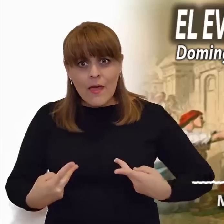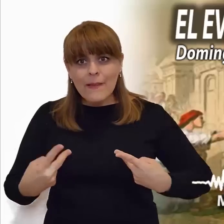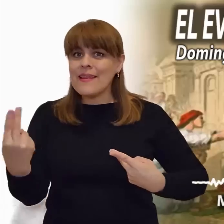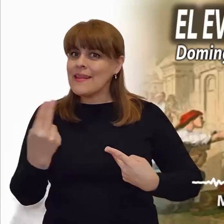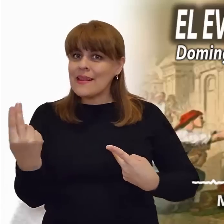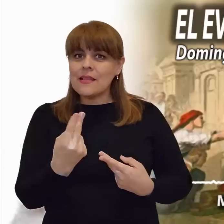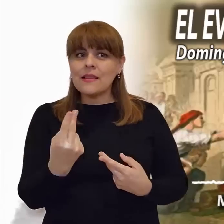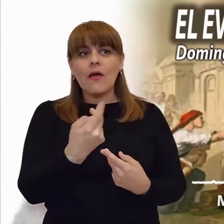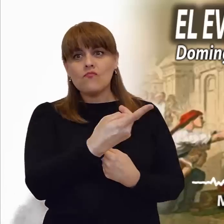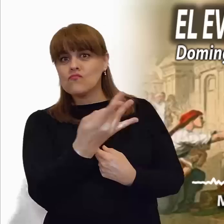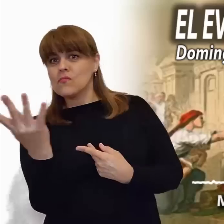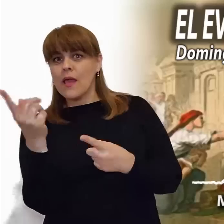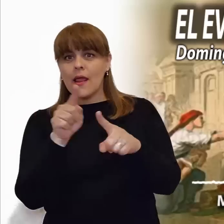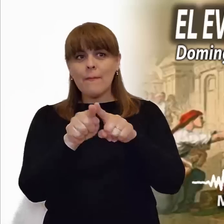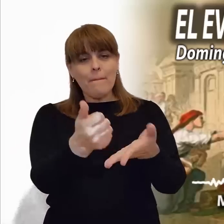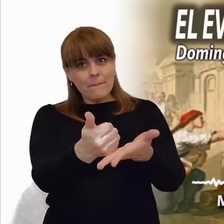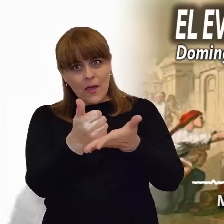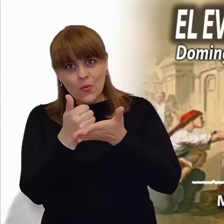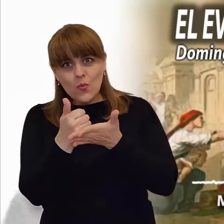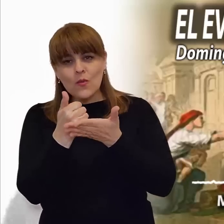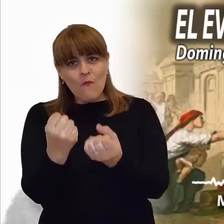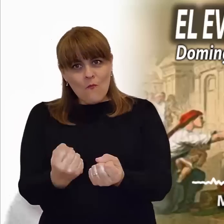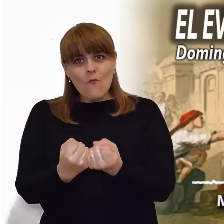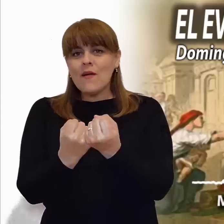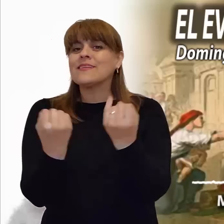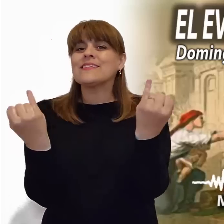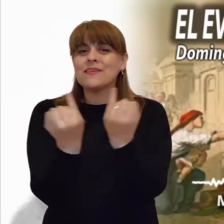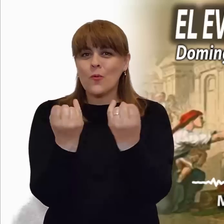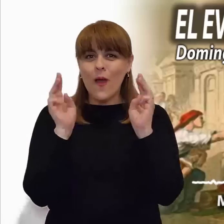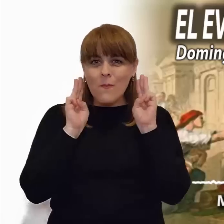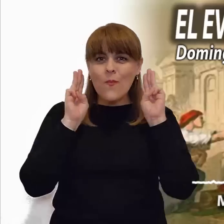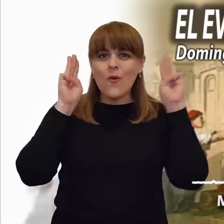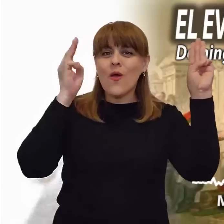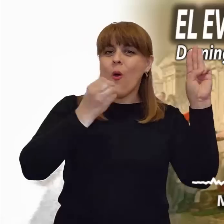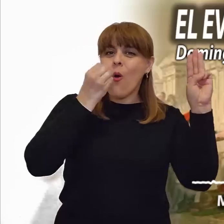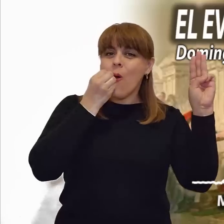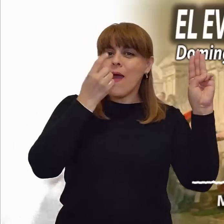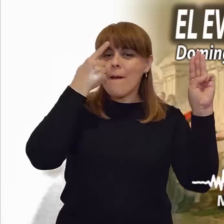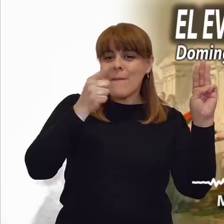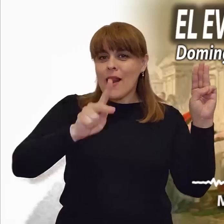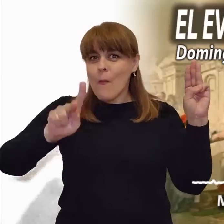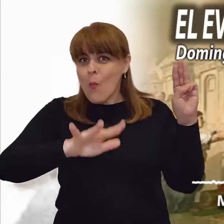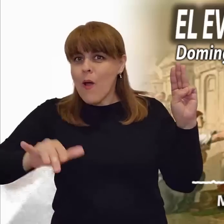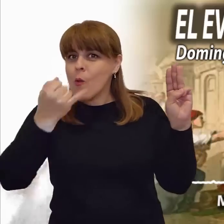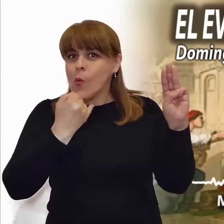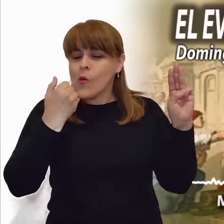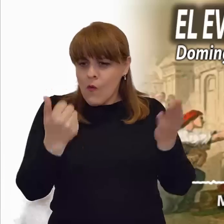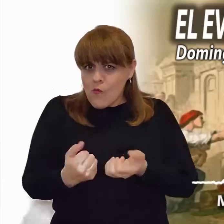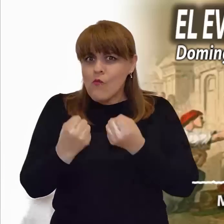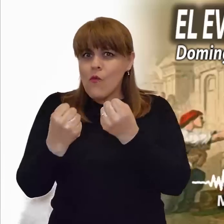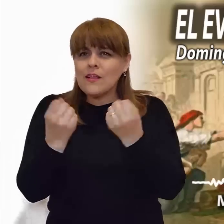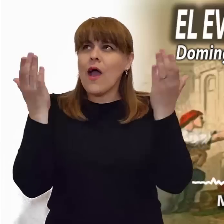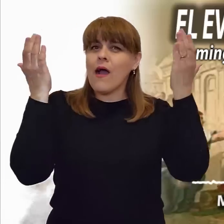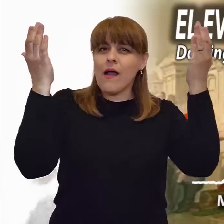ayuda y el sostén de los hermanos, como lo hacía Moisés para continuar implorando ayuda para su